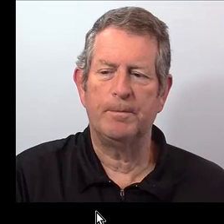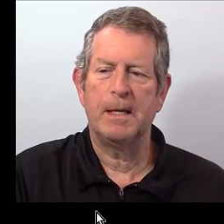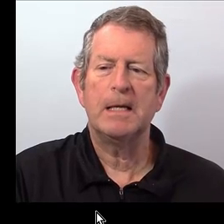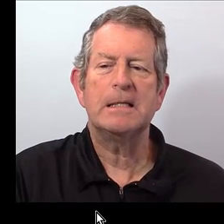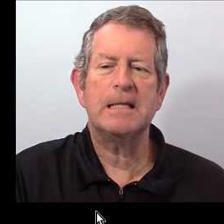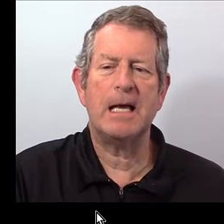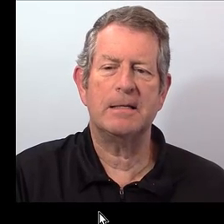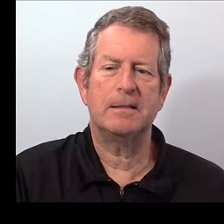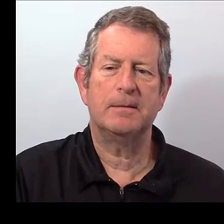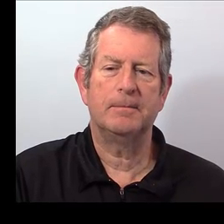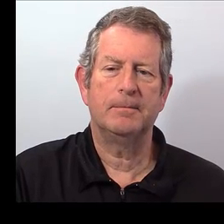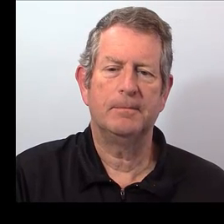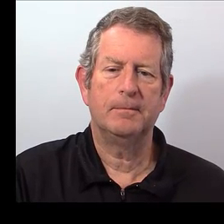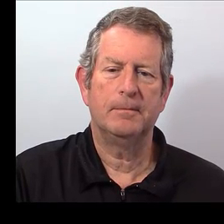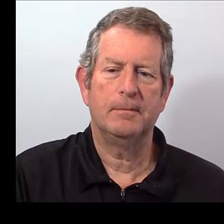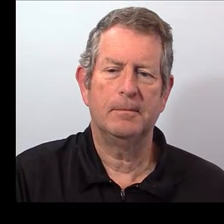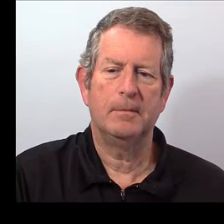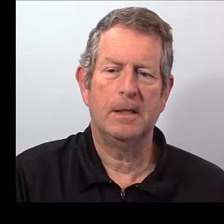6.